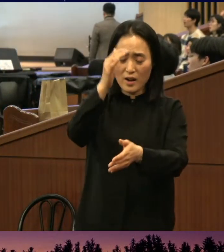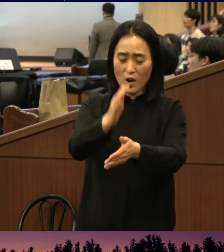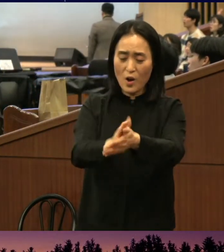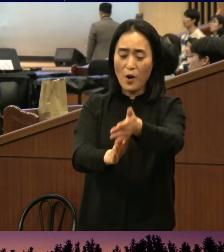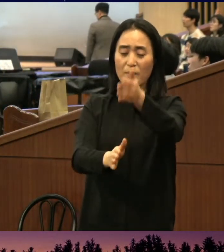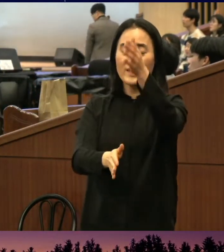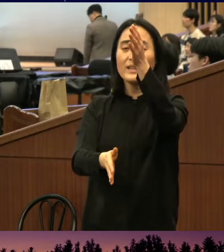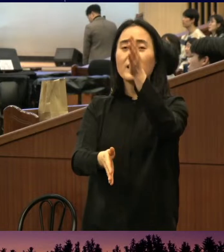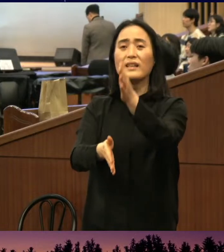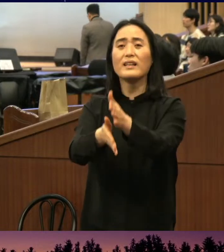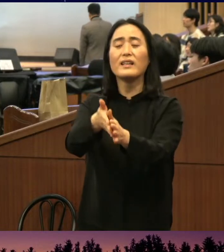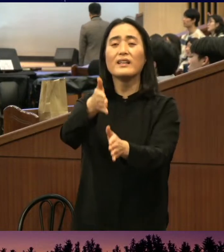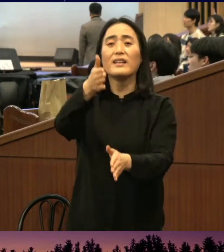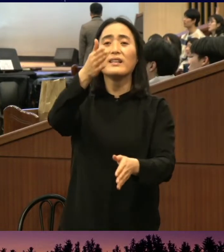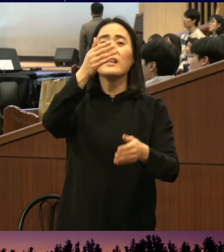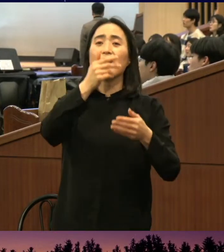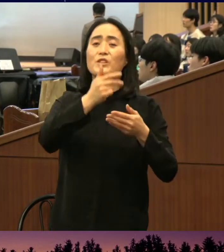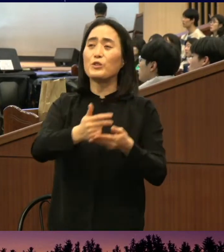한량없는